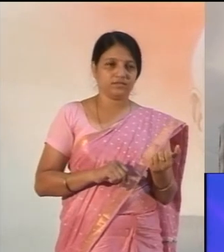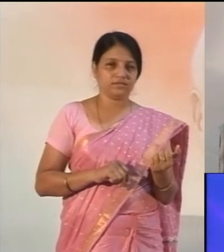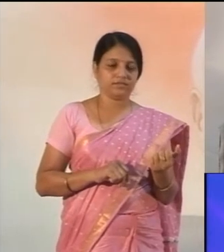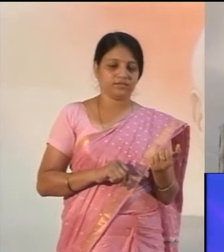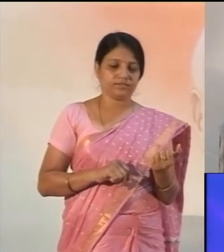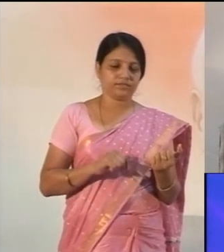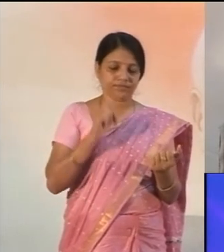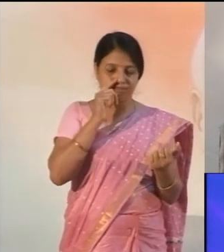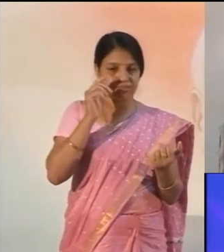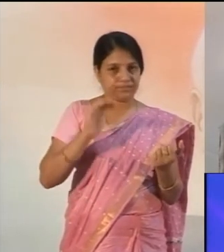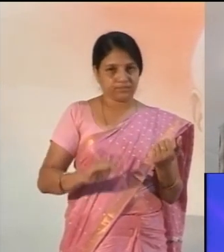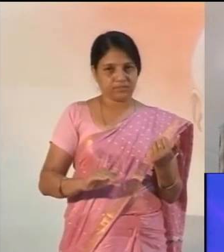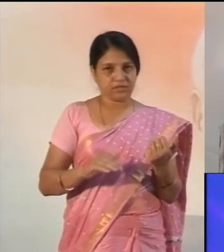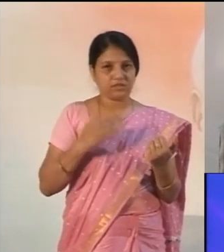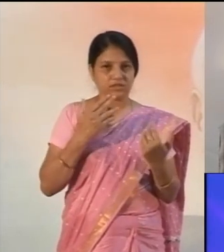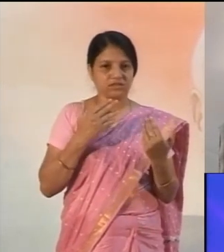बच्ची ने कहा